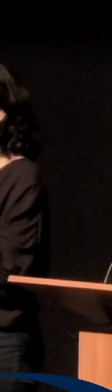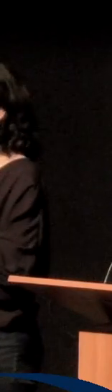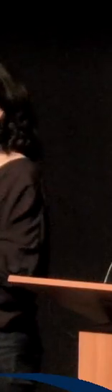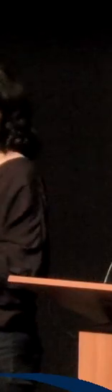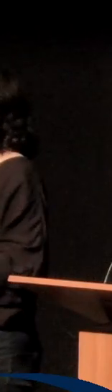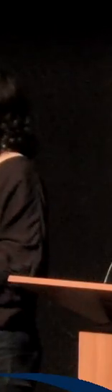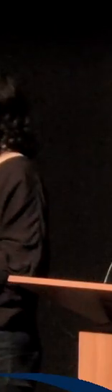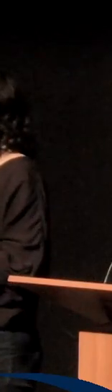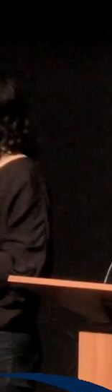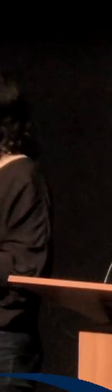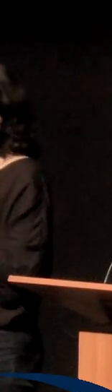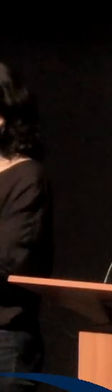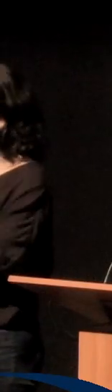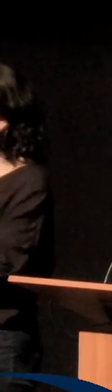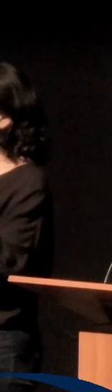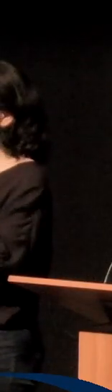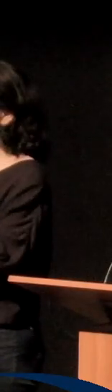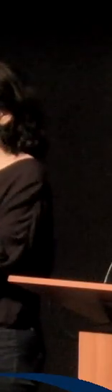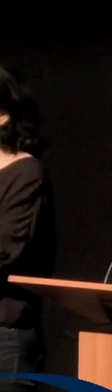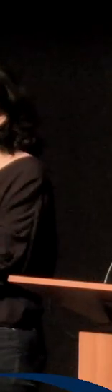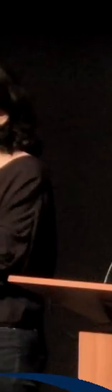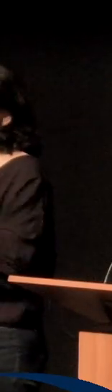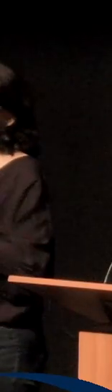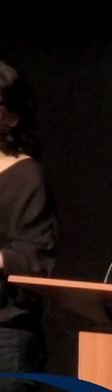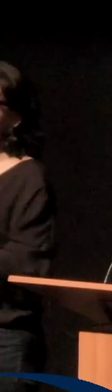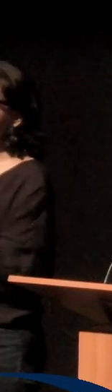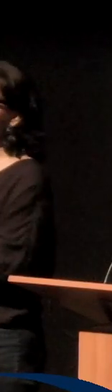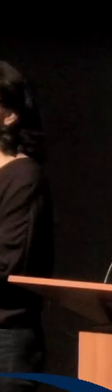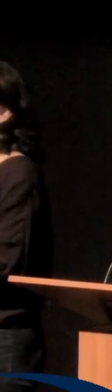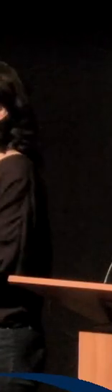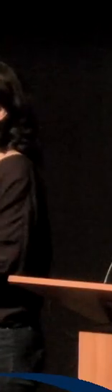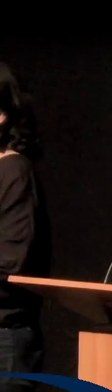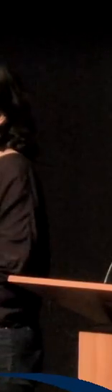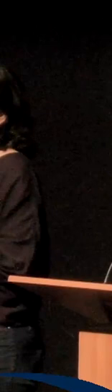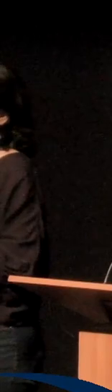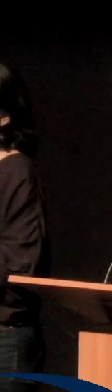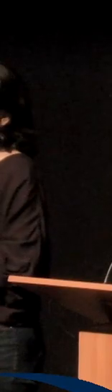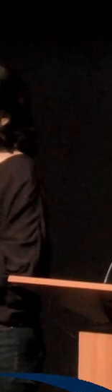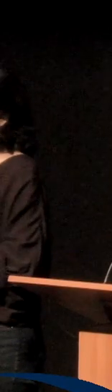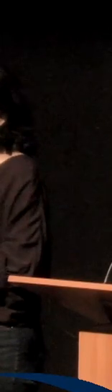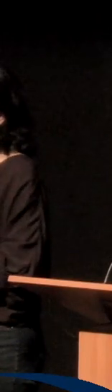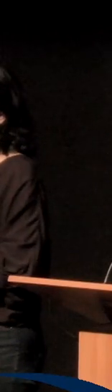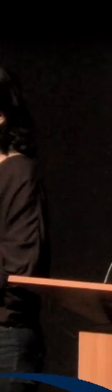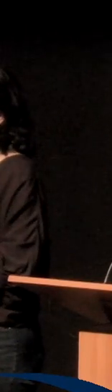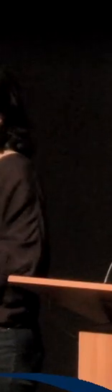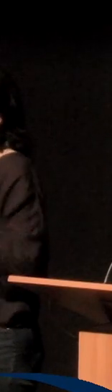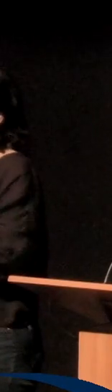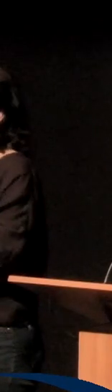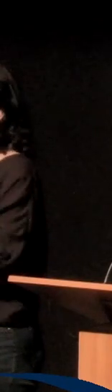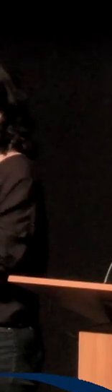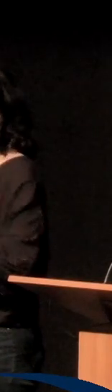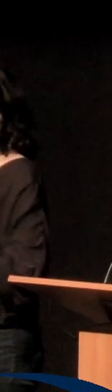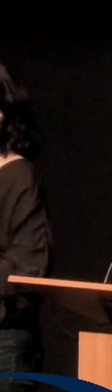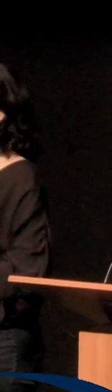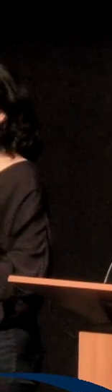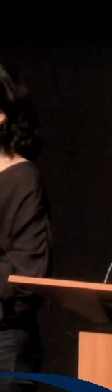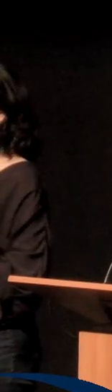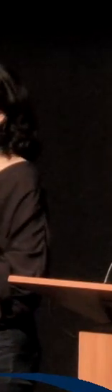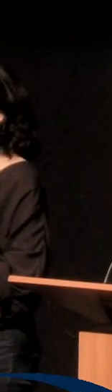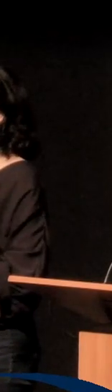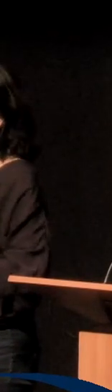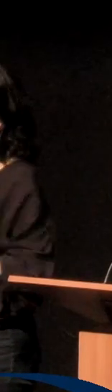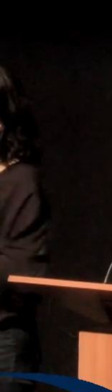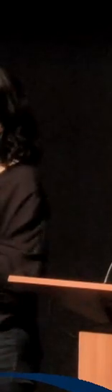âmbito da escola de esclarecer Quem são os atores sociais e trazer possibilidades de atuação e incentivar as parcerias e